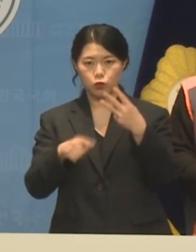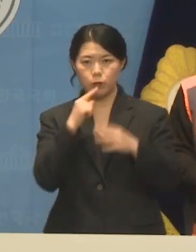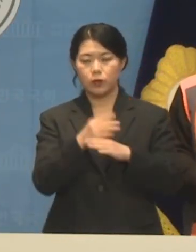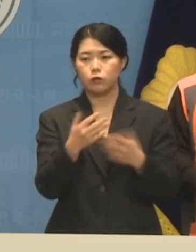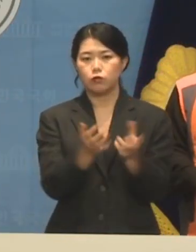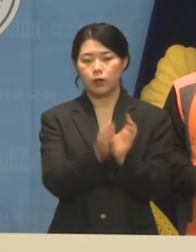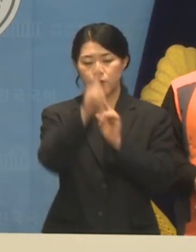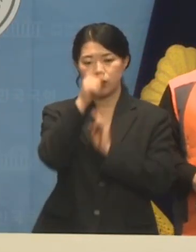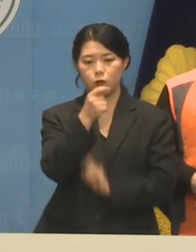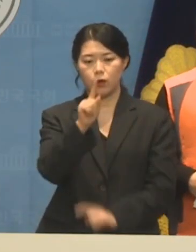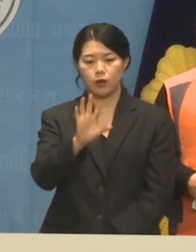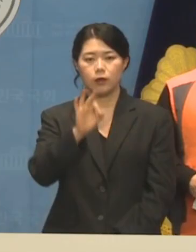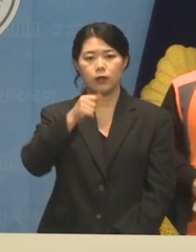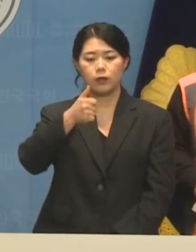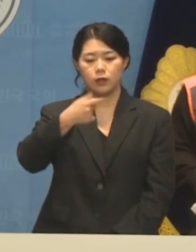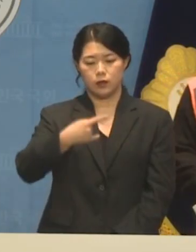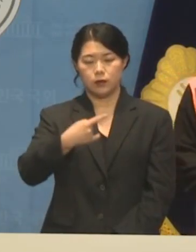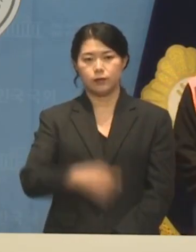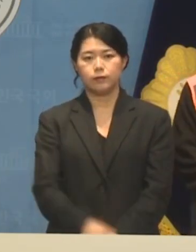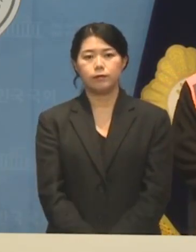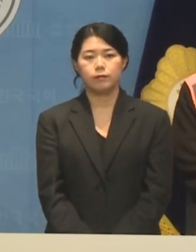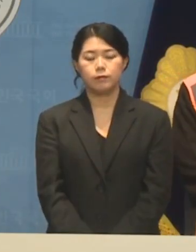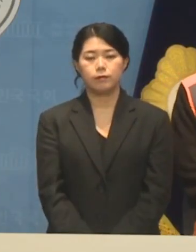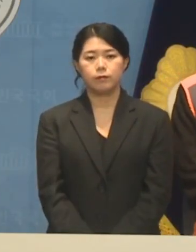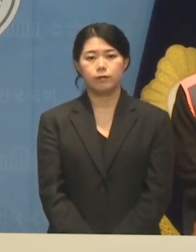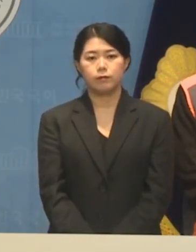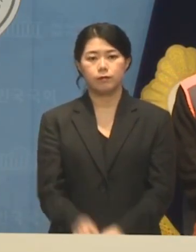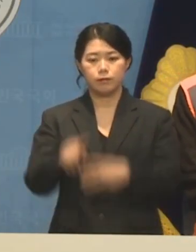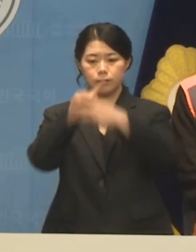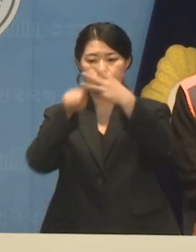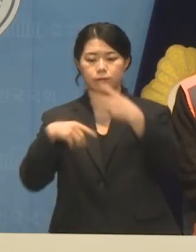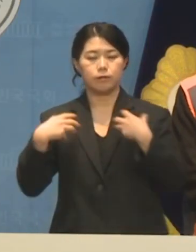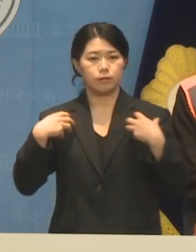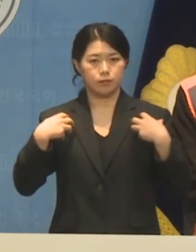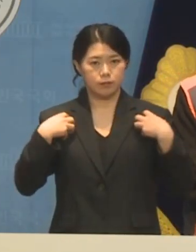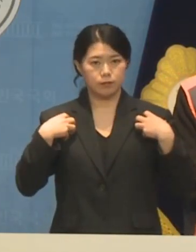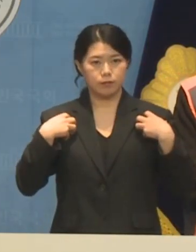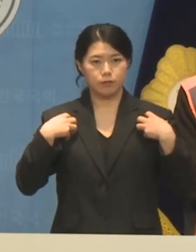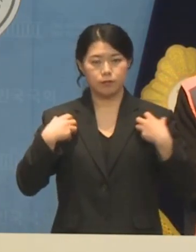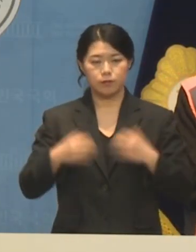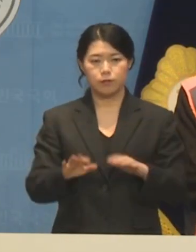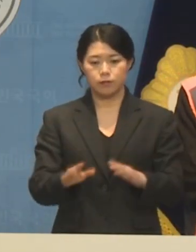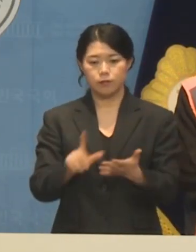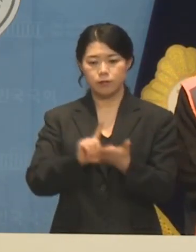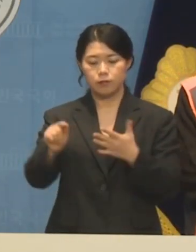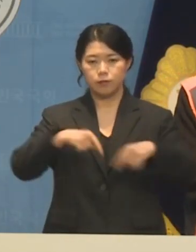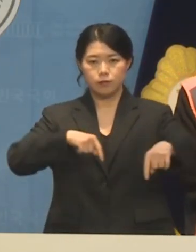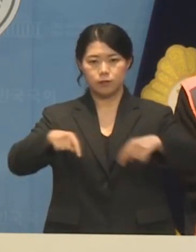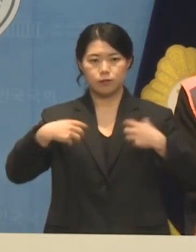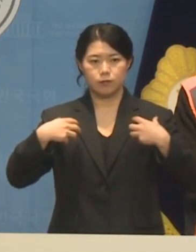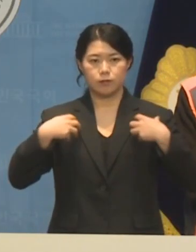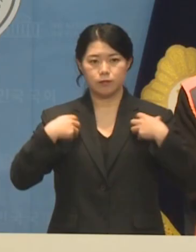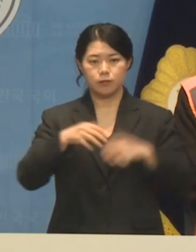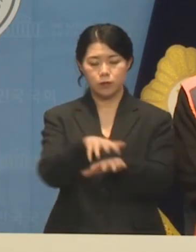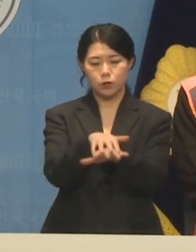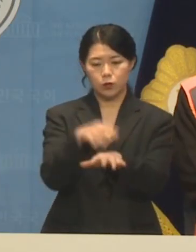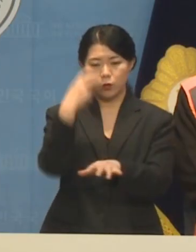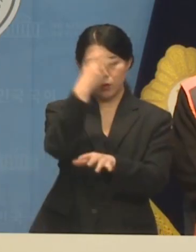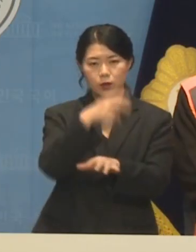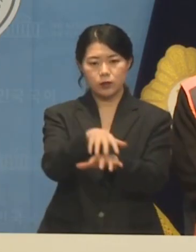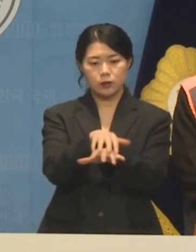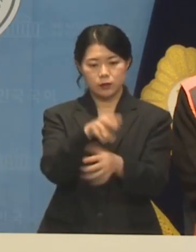더불어민주당 이광희 의원입니다. 윤석열 정부의 지방자치단체 조직관리 지침을